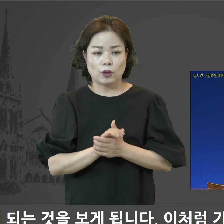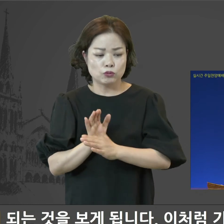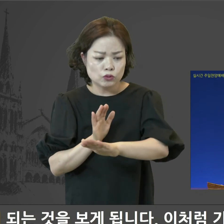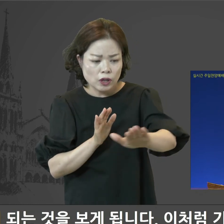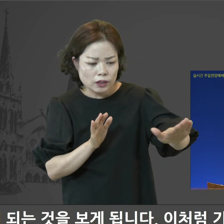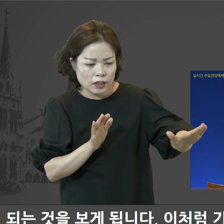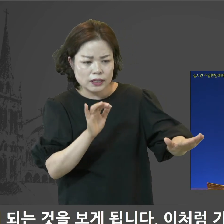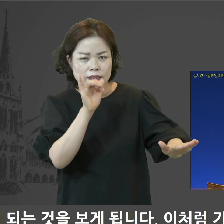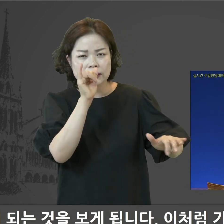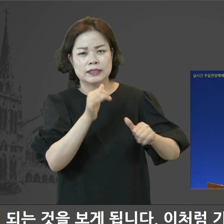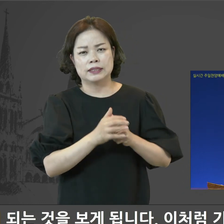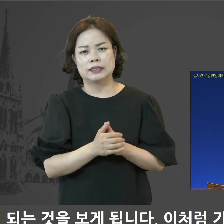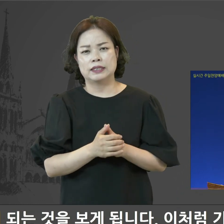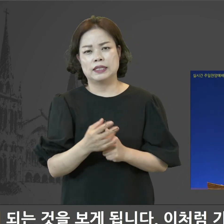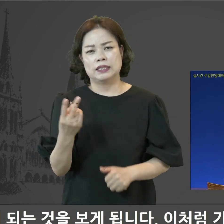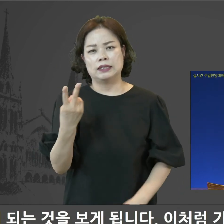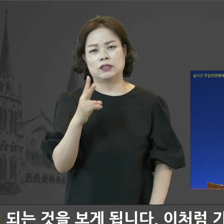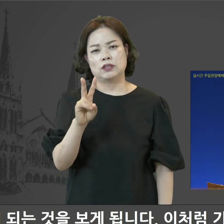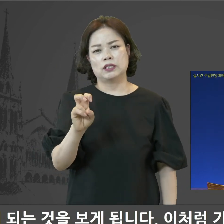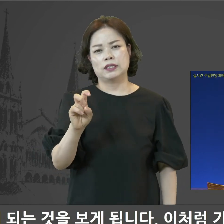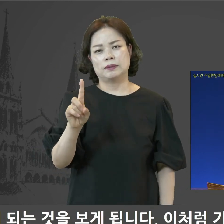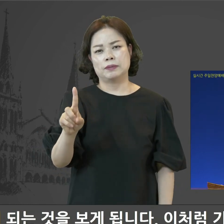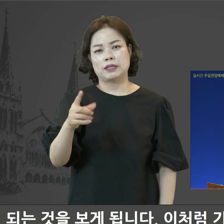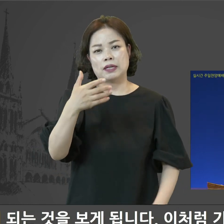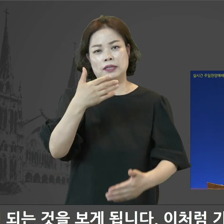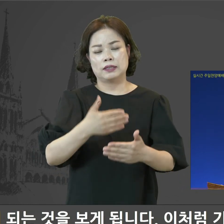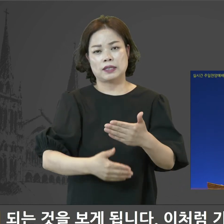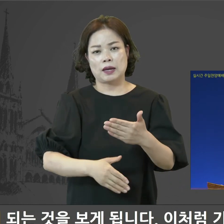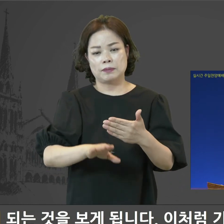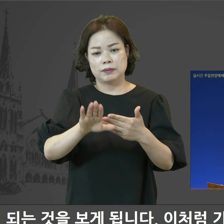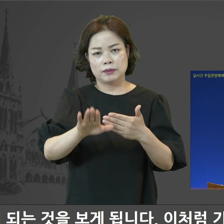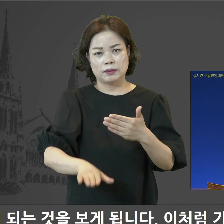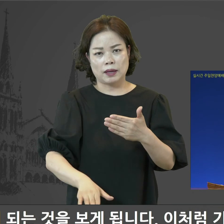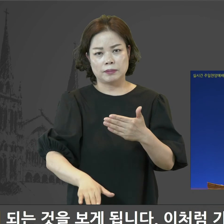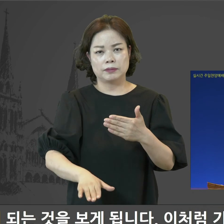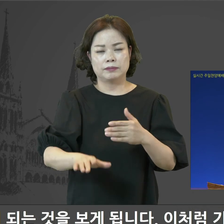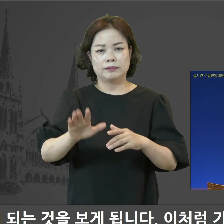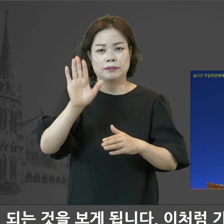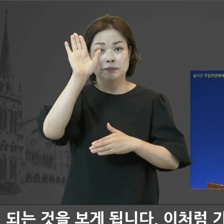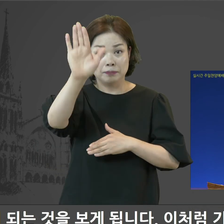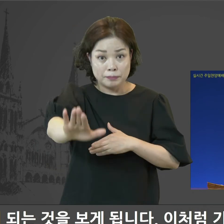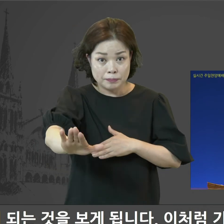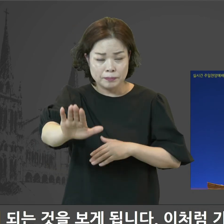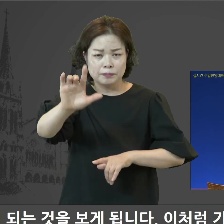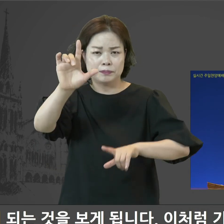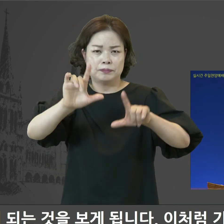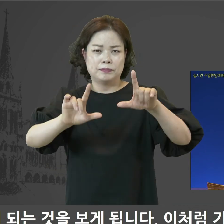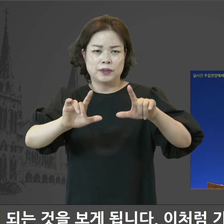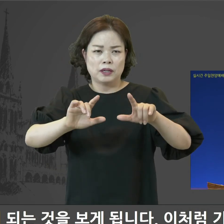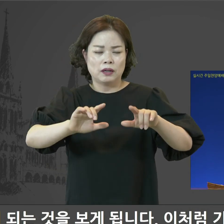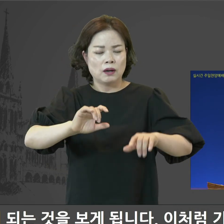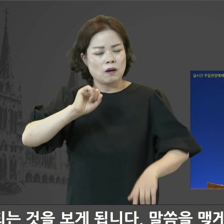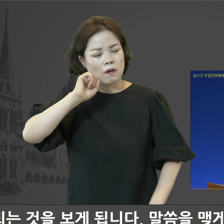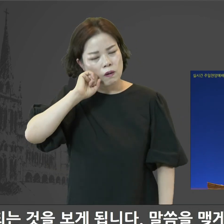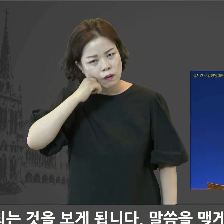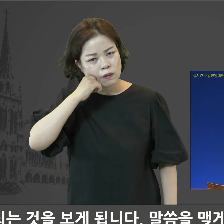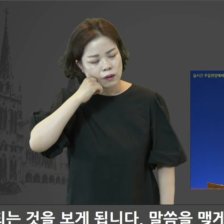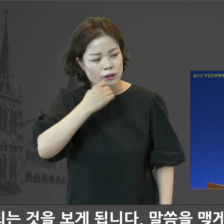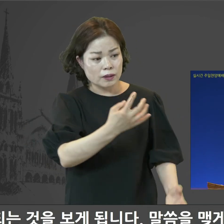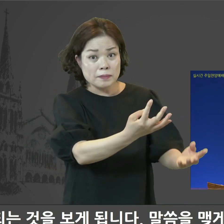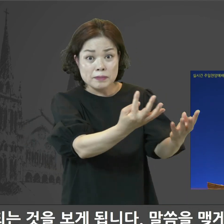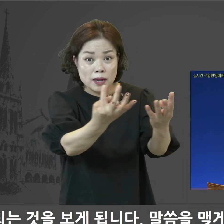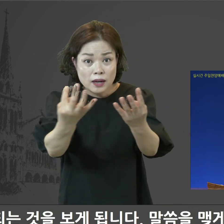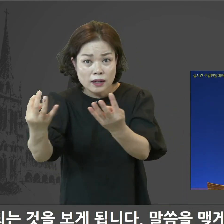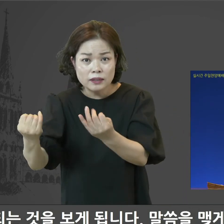우리에게 놓여있는 2021년 남은 하반기의 모습, 밝지 않은 전망 가운데 많은